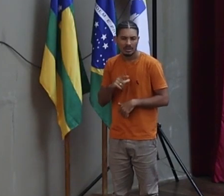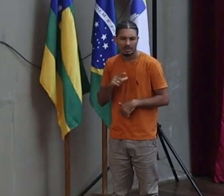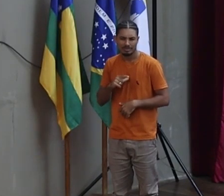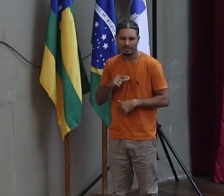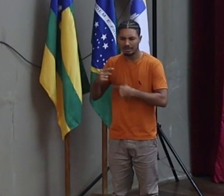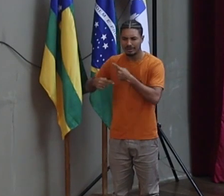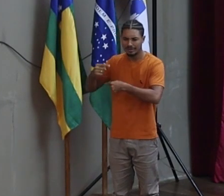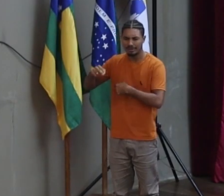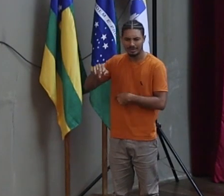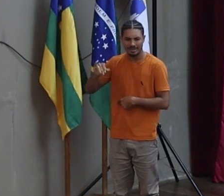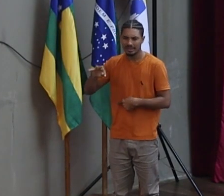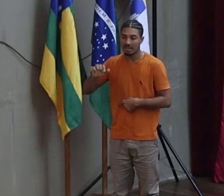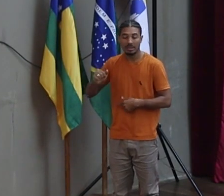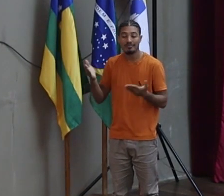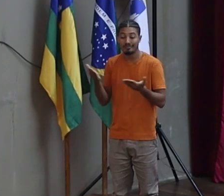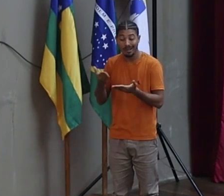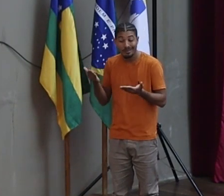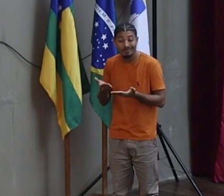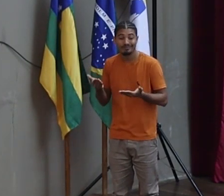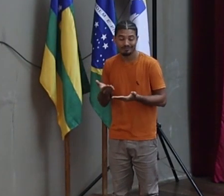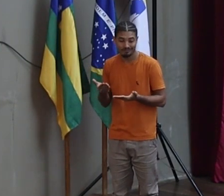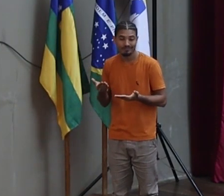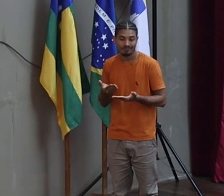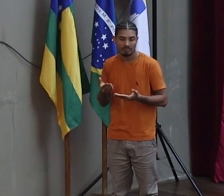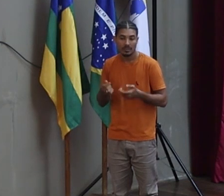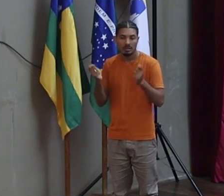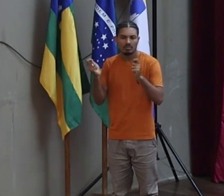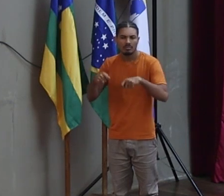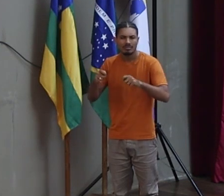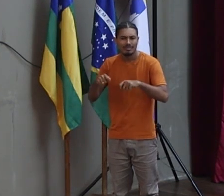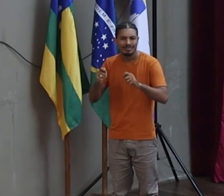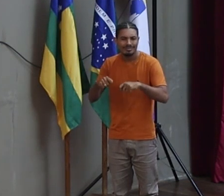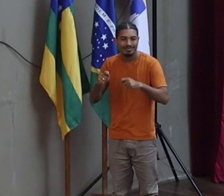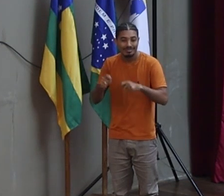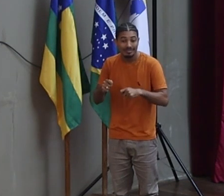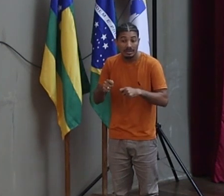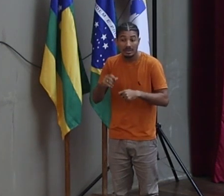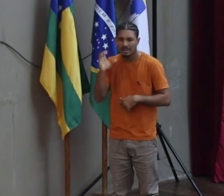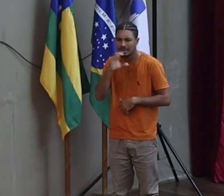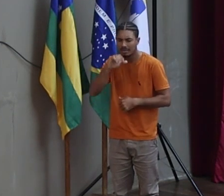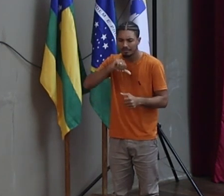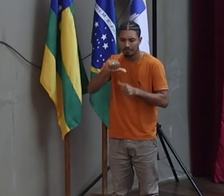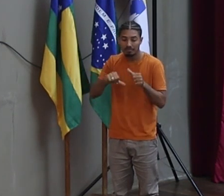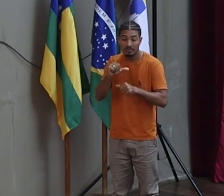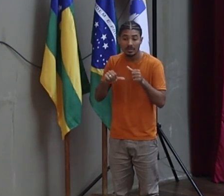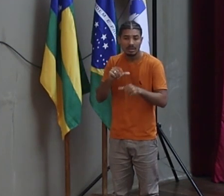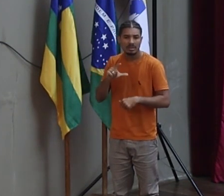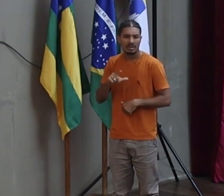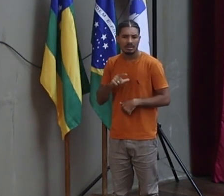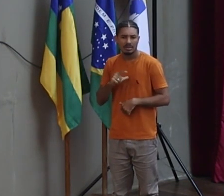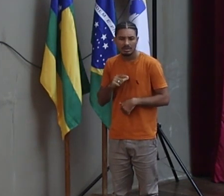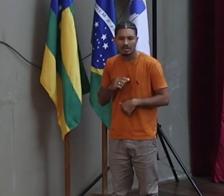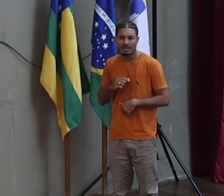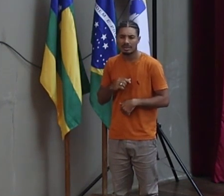geração neta, não, é da geração atual mesmo, hein? A necessidade de atenção para a aceleração das mudanças que ocorrem na